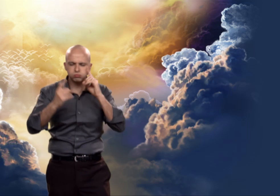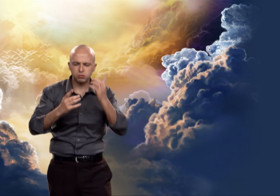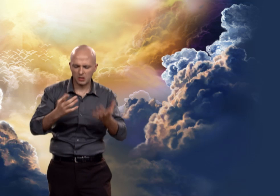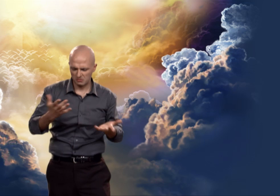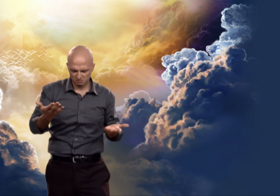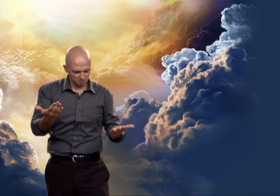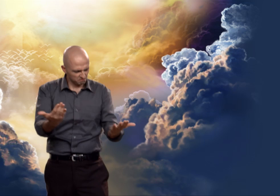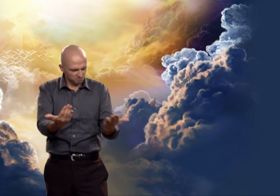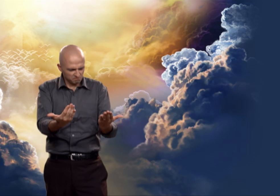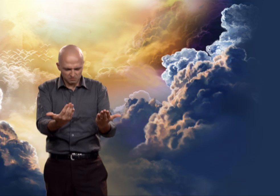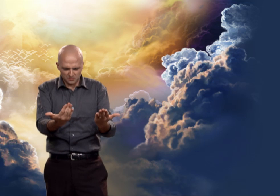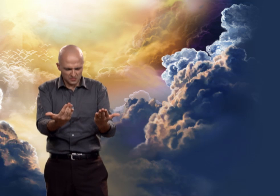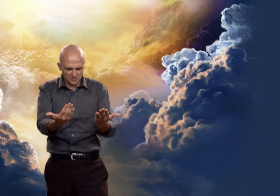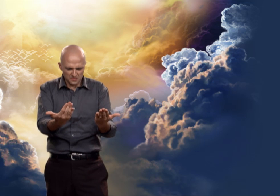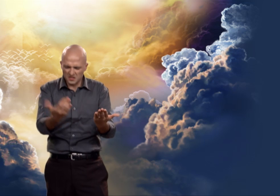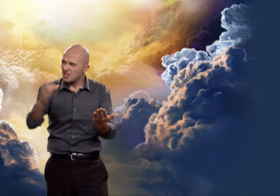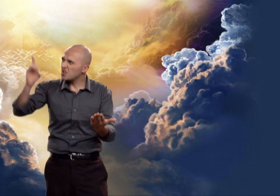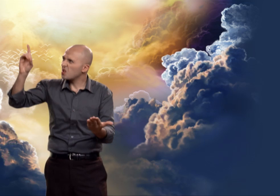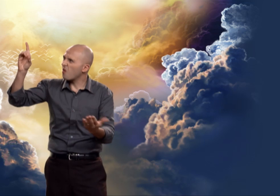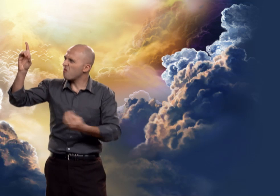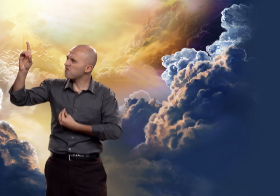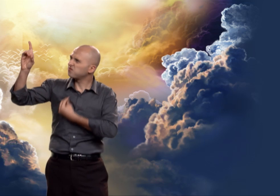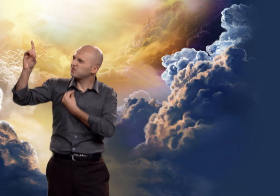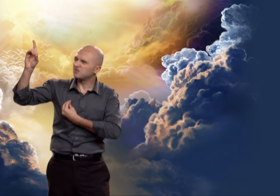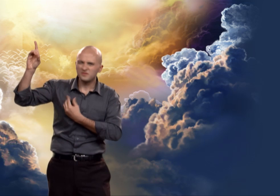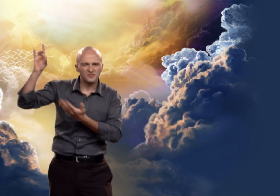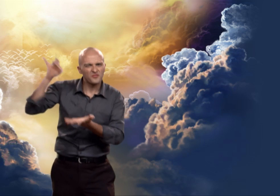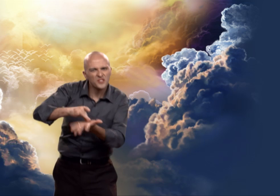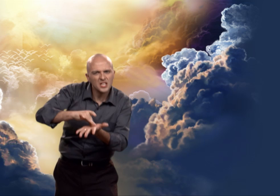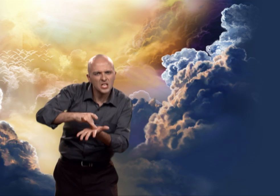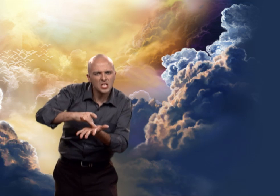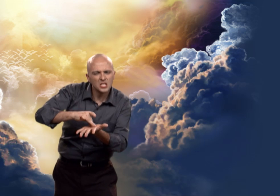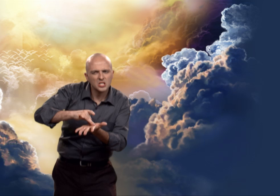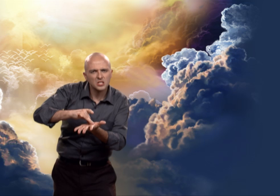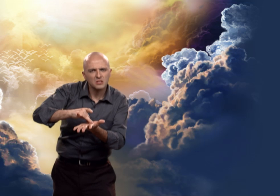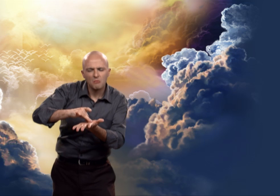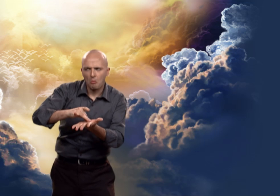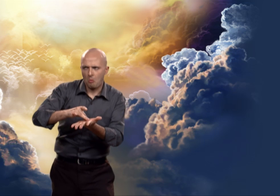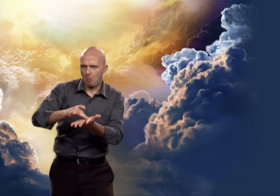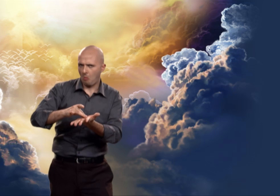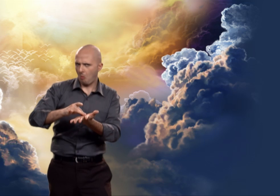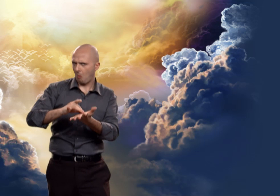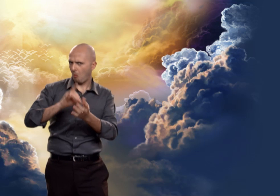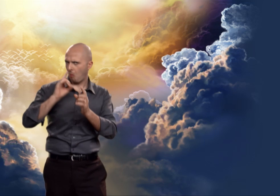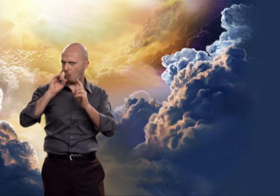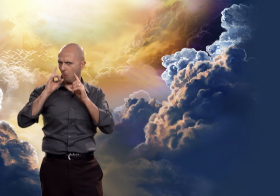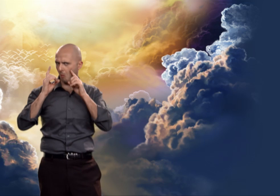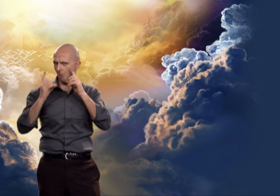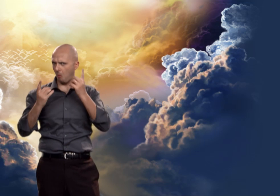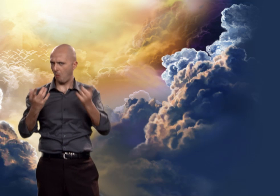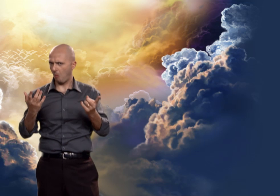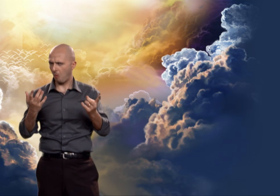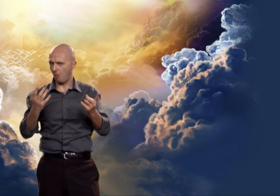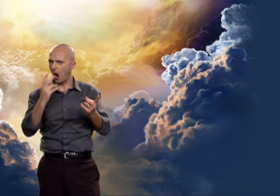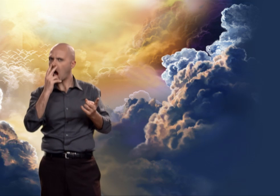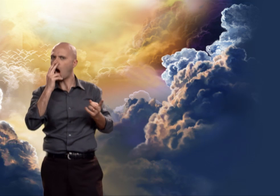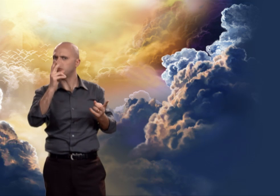nenhum argumento, ainda que conclusivo, poderia convencê-las. Ninguém que alimente esse erro pode ter uma compreensão correta